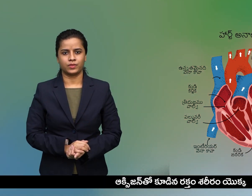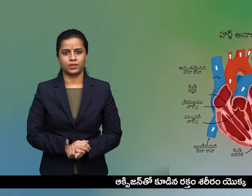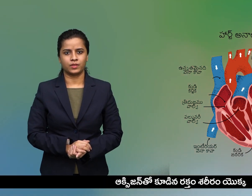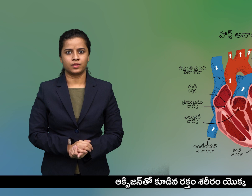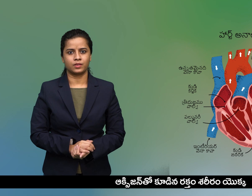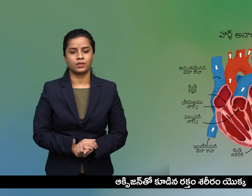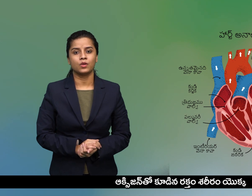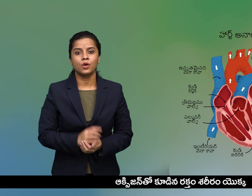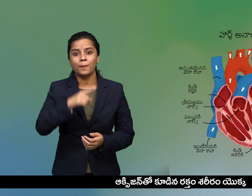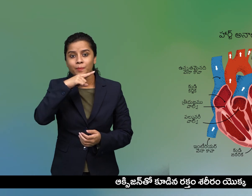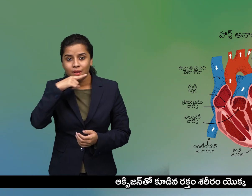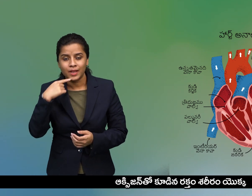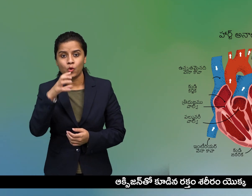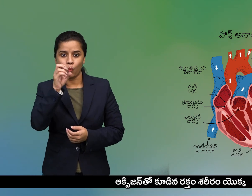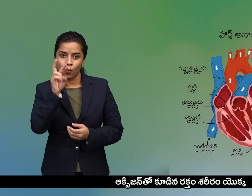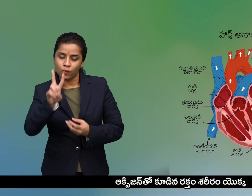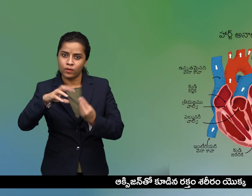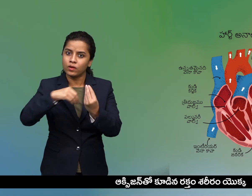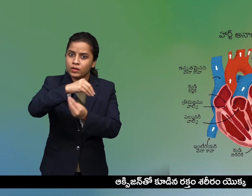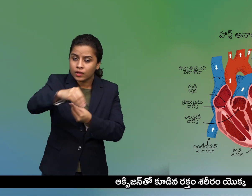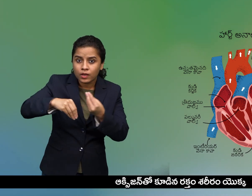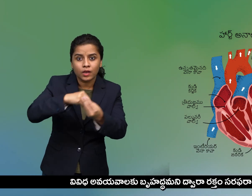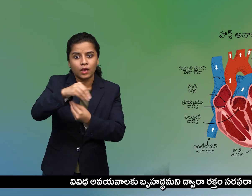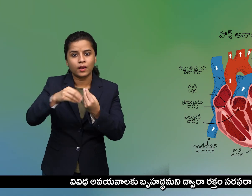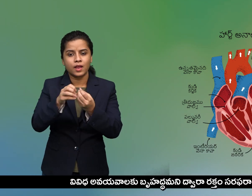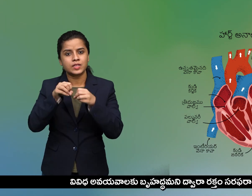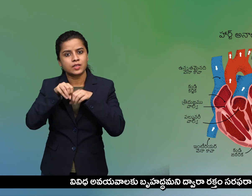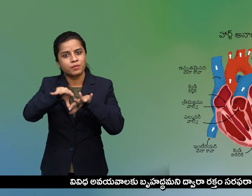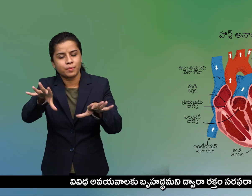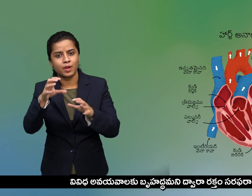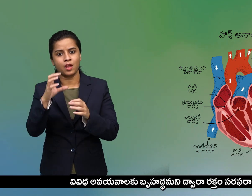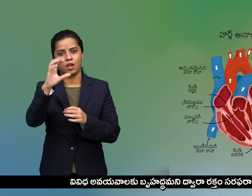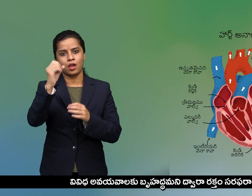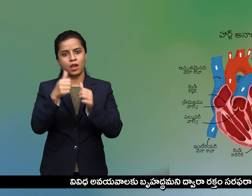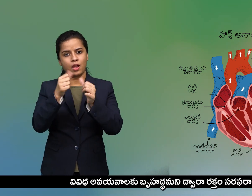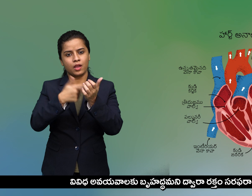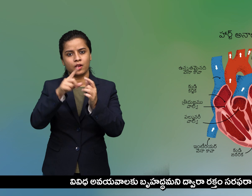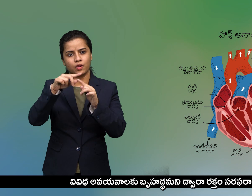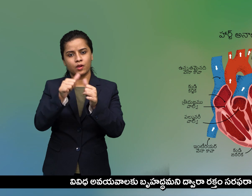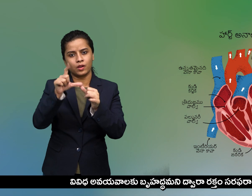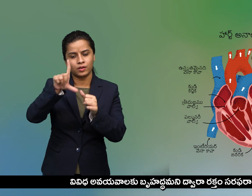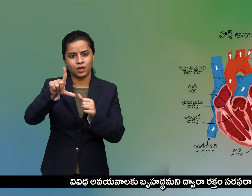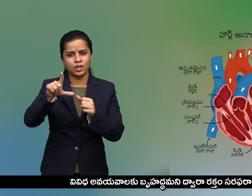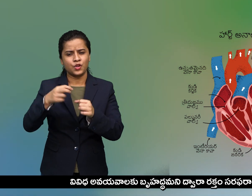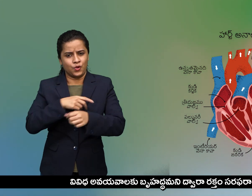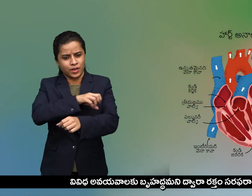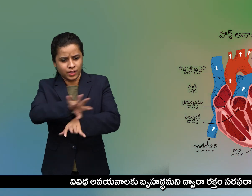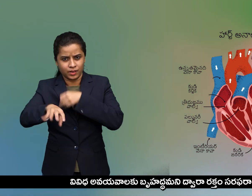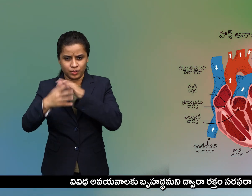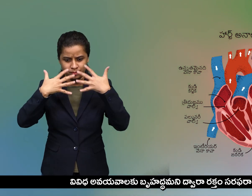ఆక్సిజన్తో కూడిన రక్తం శరీరం యొక్క వివిధ అవయవాలకు బృహద్దమని ద్వారా రక్తం సరఫరా అవుతుంది.